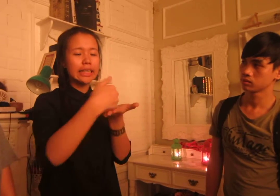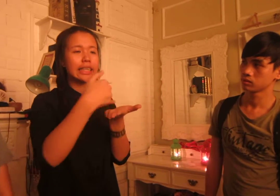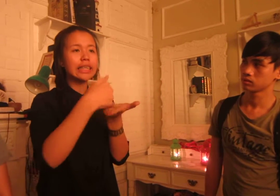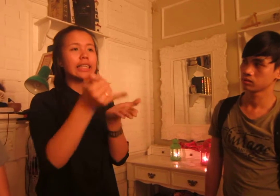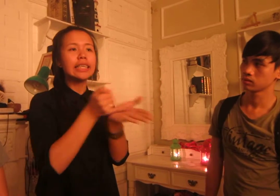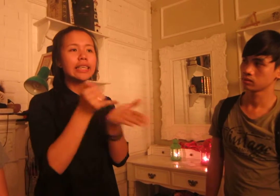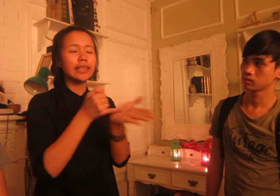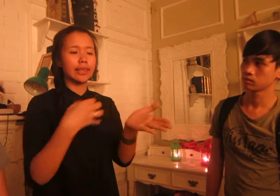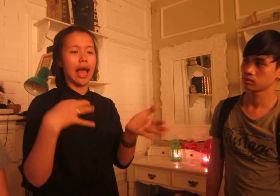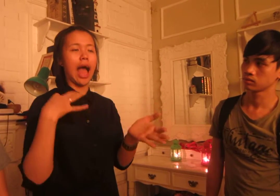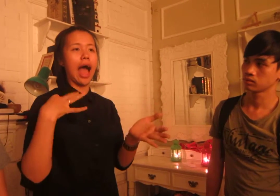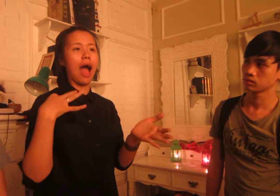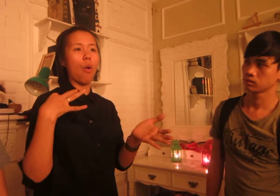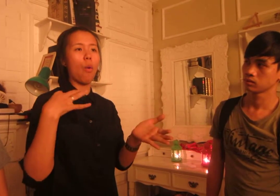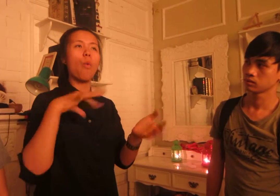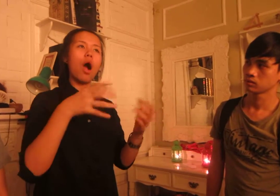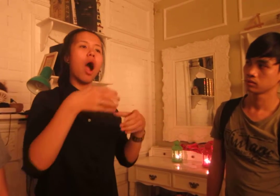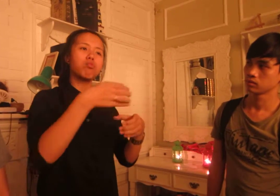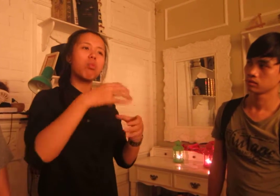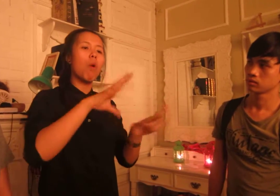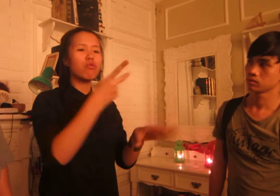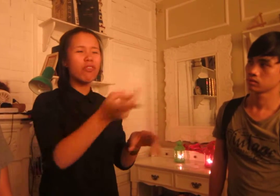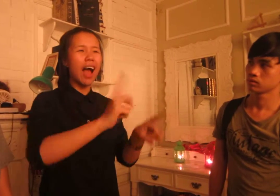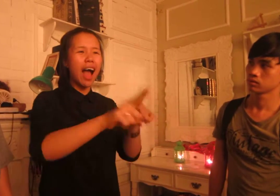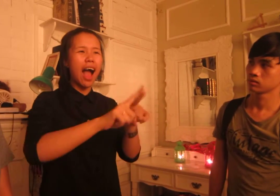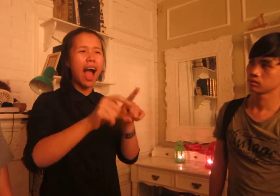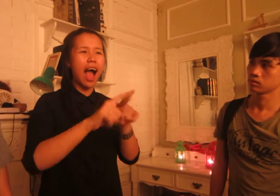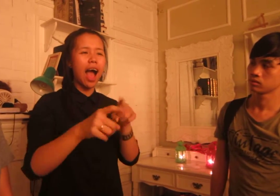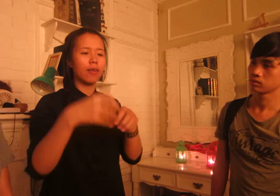nó. Có rất nhiều cách để kiếm tiền từ nó.